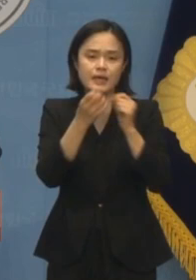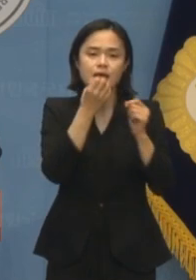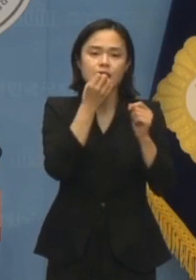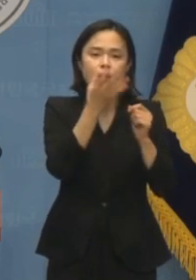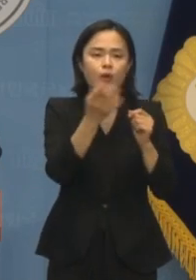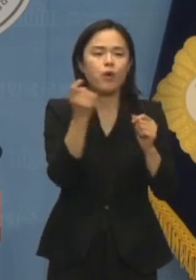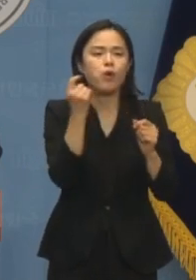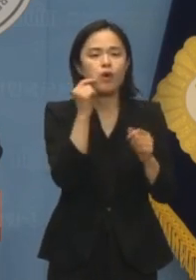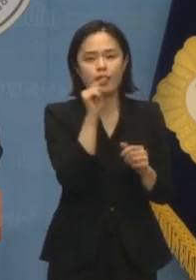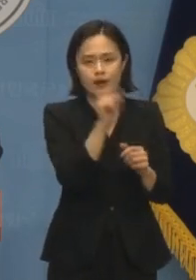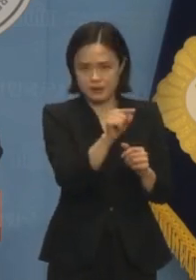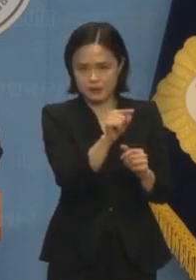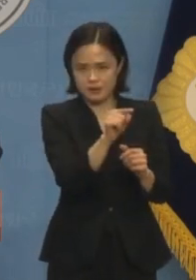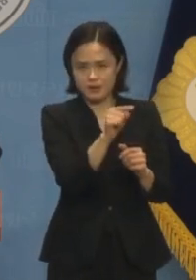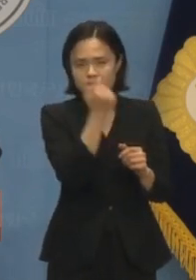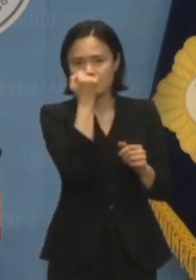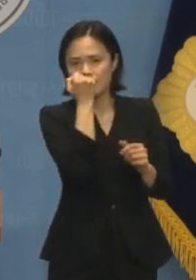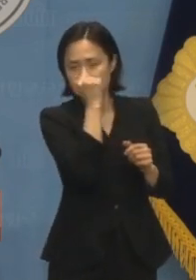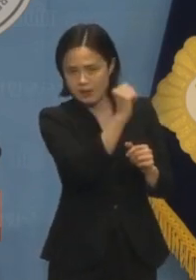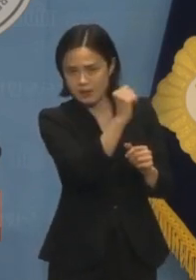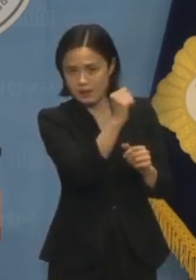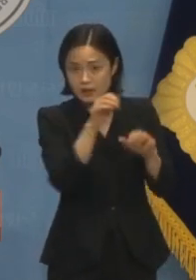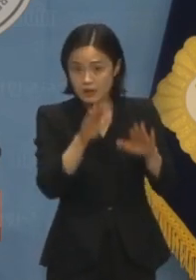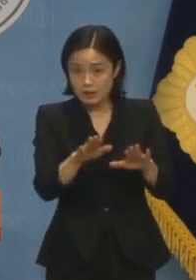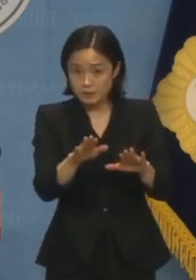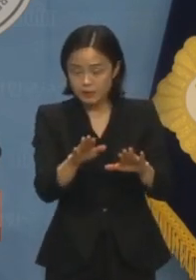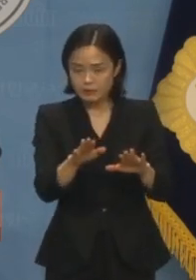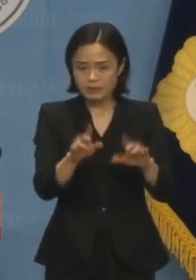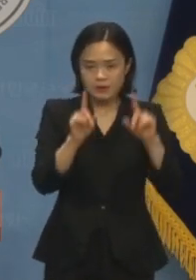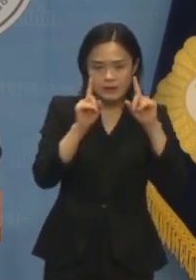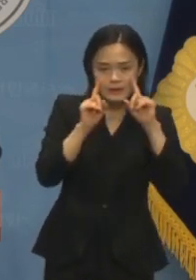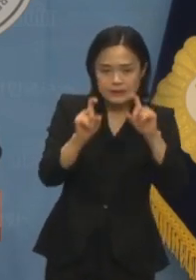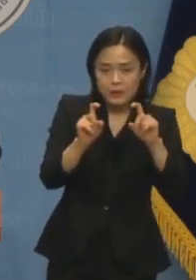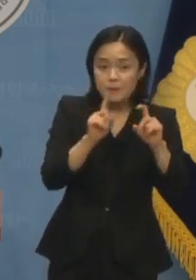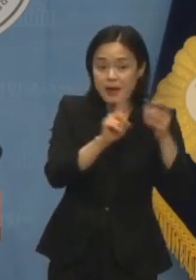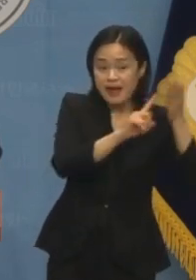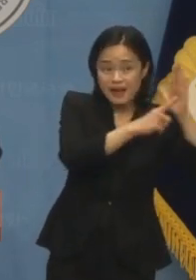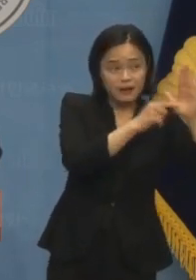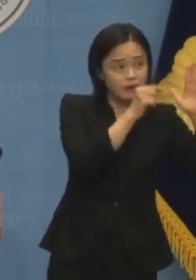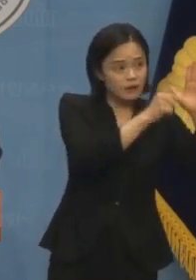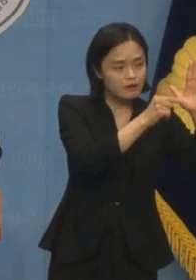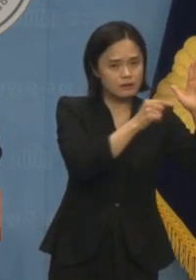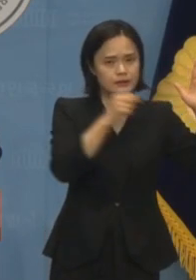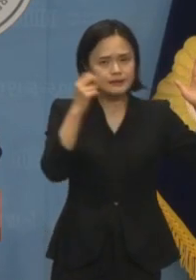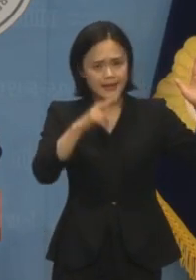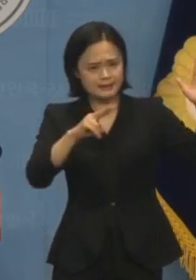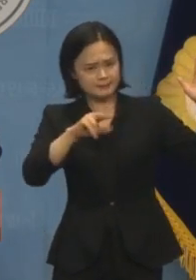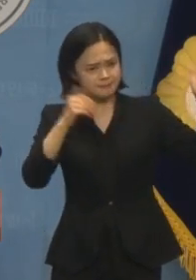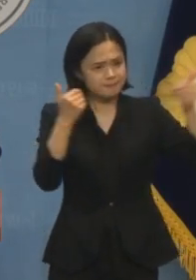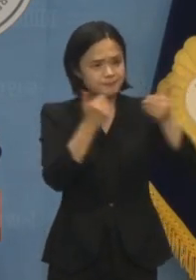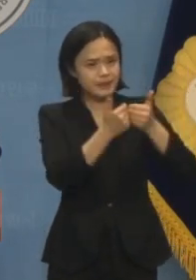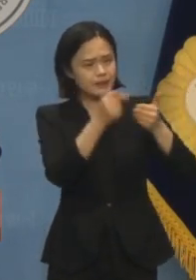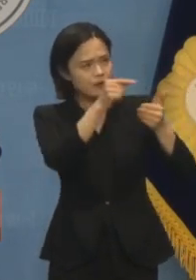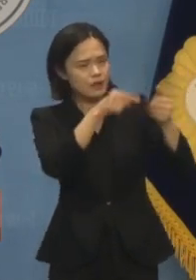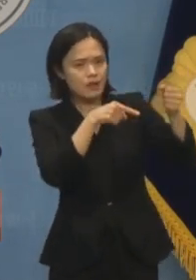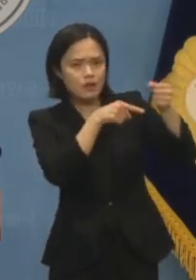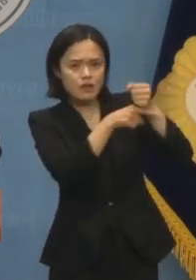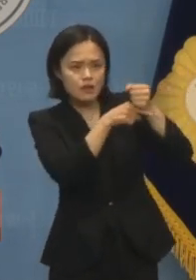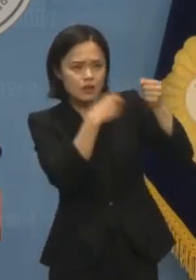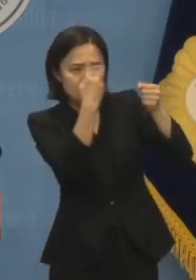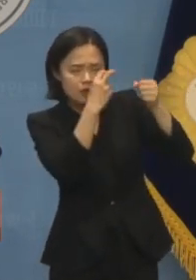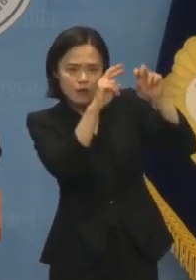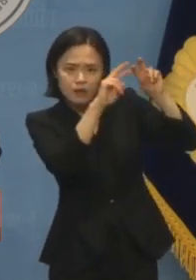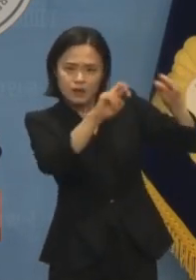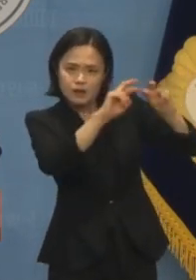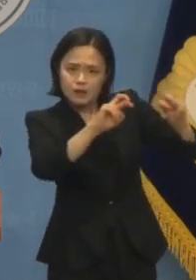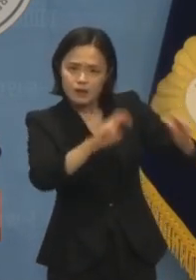공허하게 끝났습니다. 이제 의혹을 제기한 자가 의혹을 받을 차례입니다. 국정조사를 비롯한 진상규명 작업이